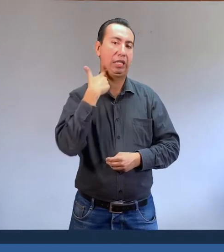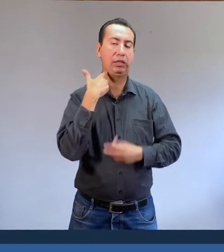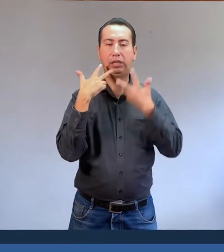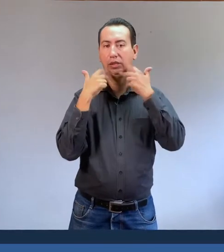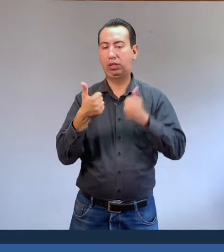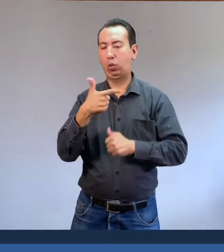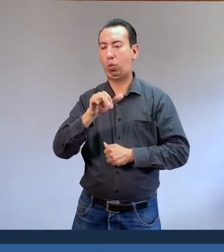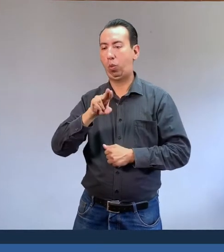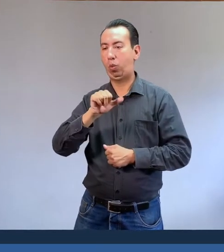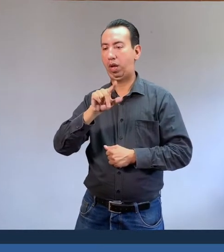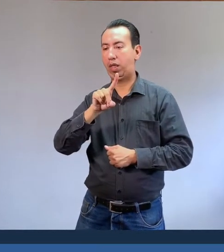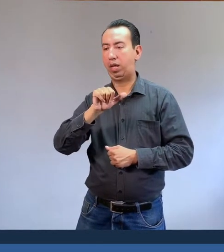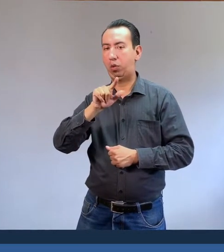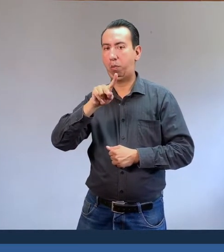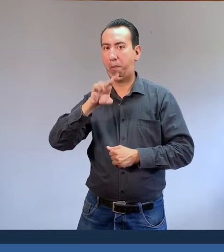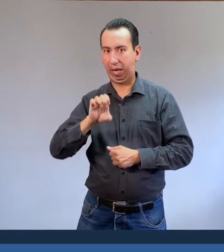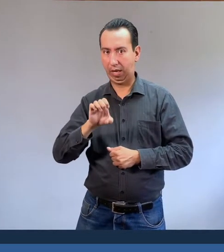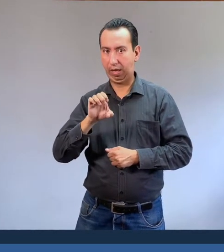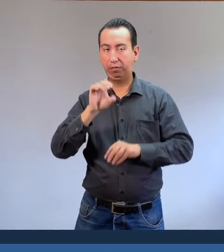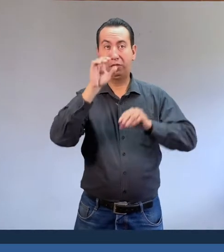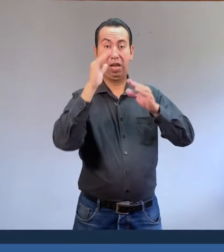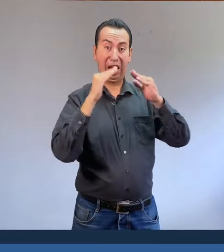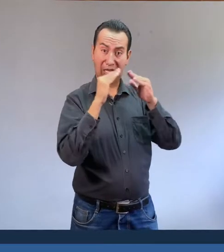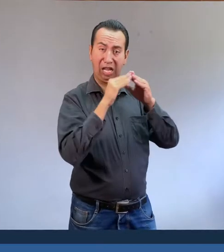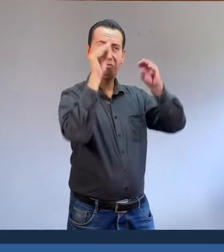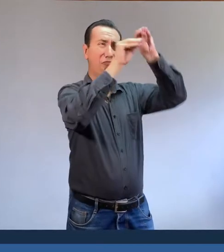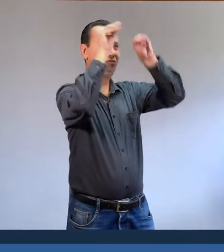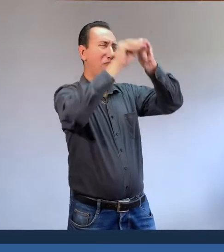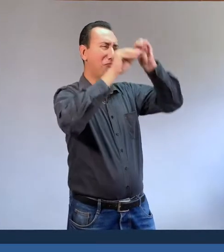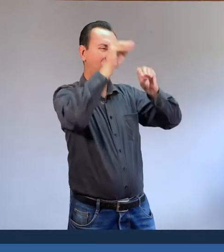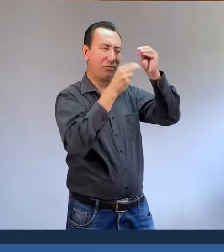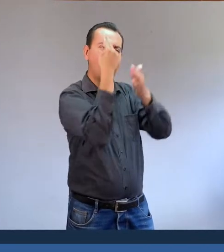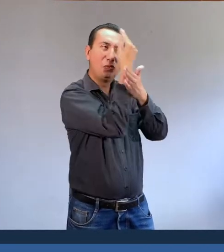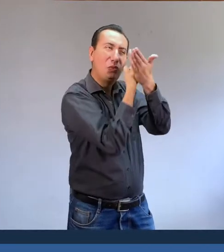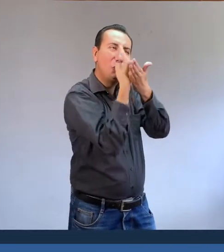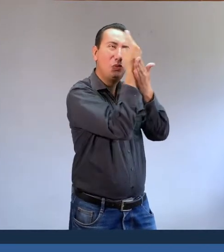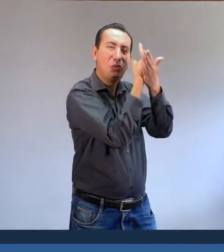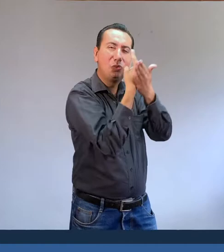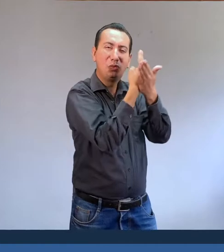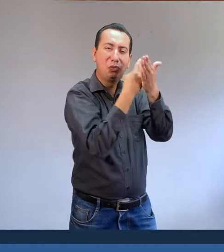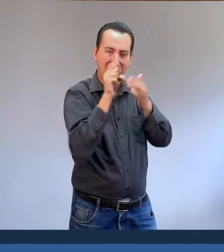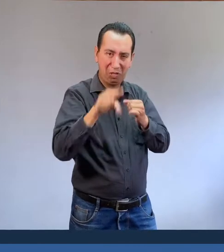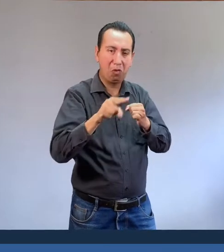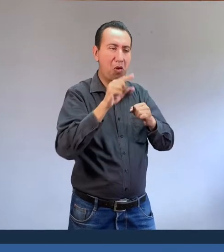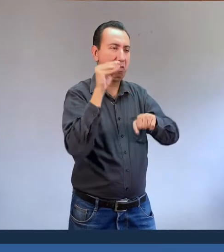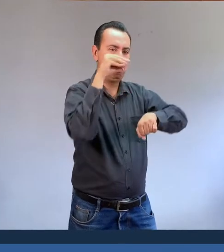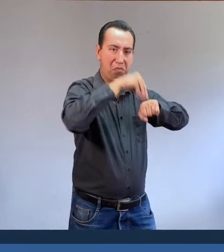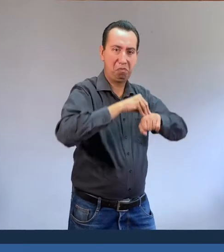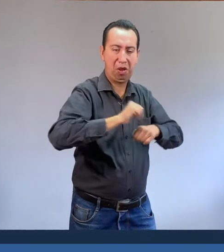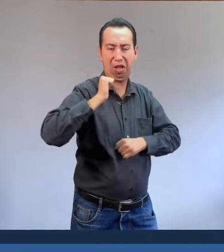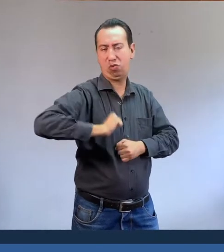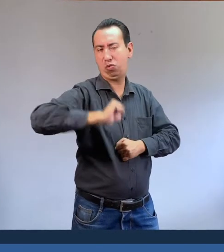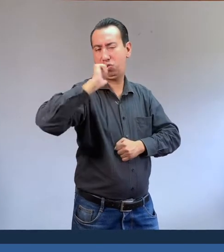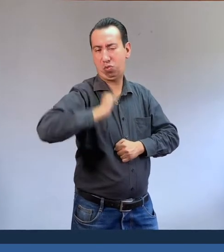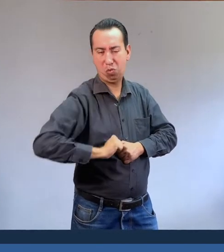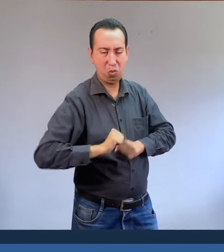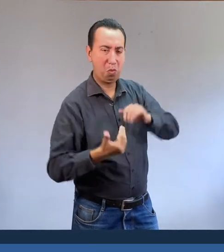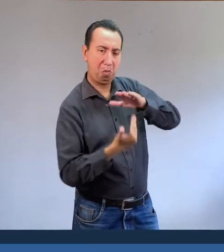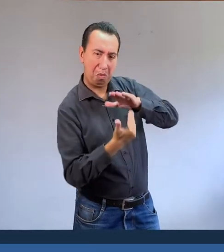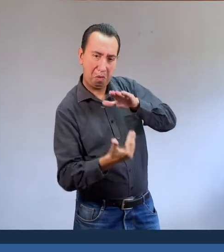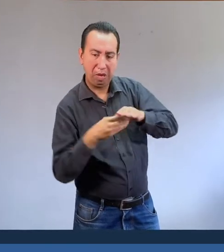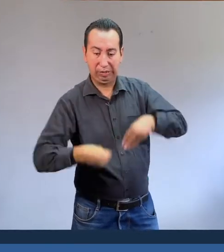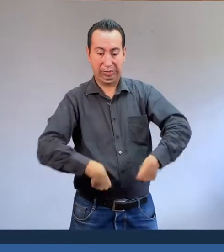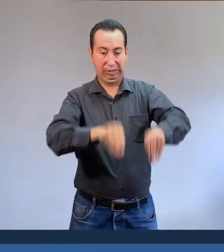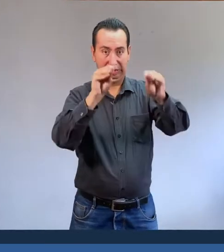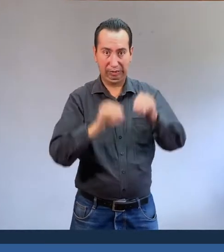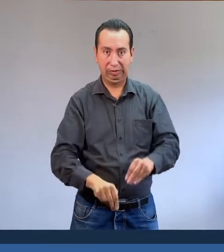de Guadalupe. Su hogar fue arreglado y habilitado por el propio pintor. Lo enriquecieron con muebles antiguos, tapetes de los